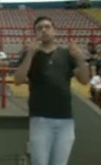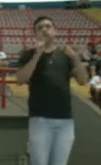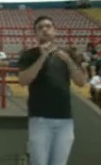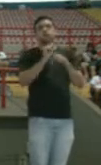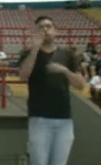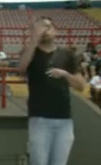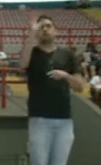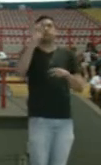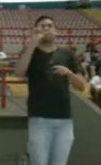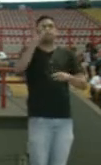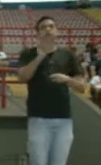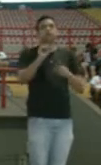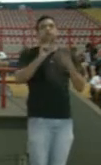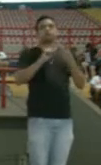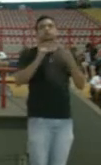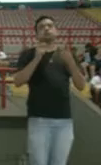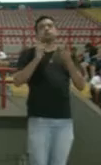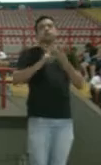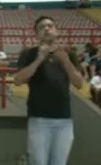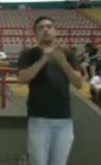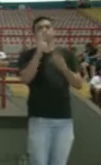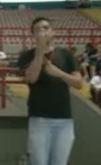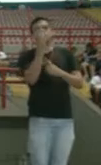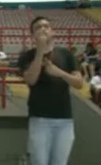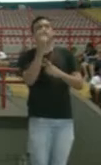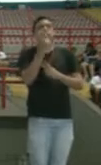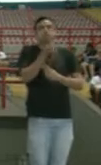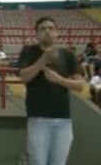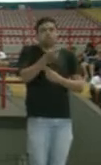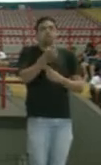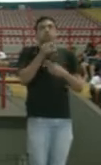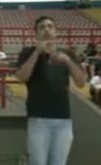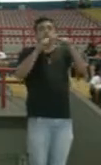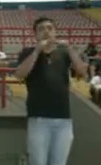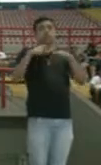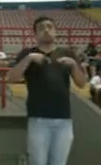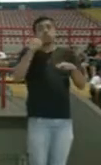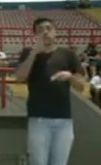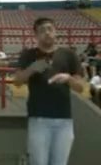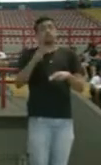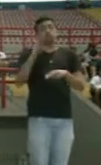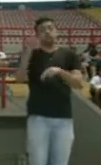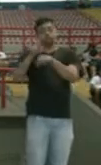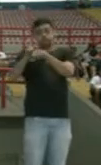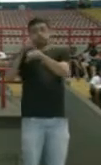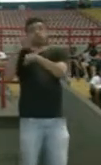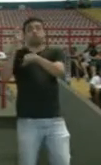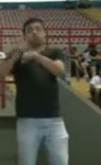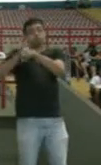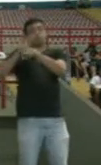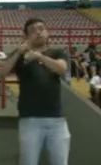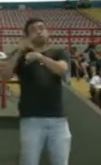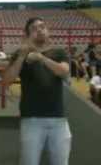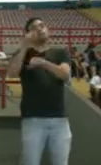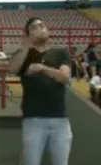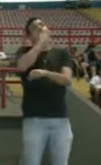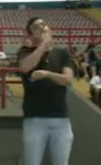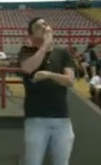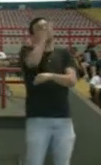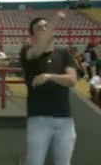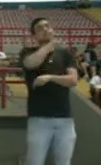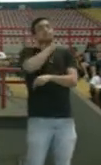poluem menos, você gasta menos madeira para fazer o fogo. Eu estou falando de carvão mineral, combustível fóssil. Tem na